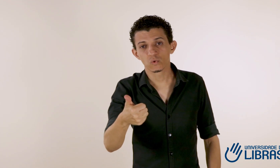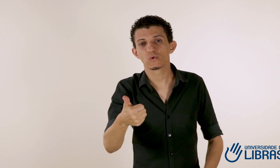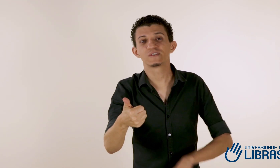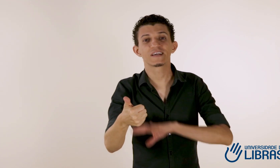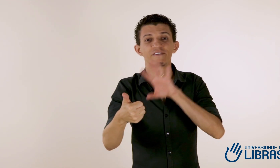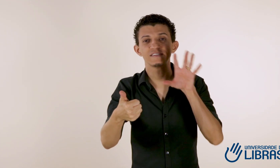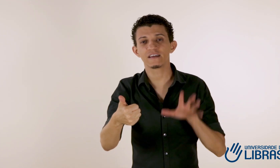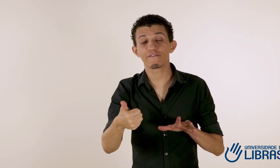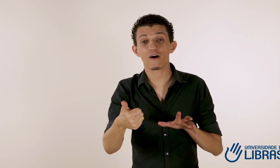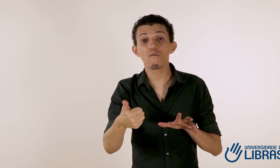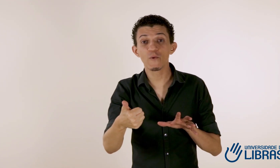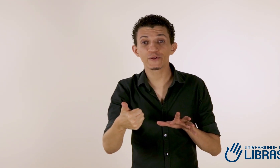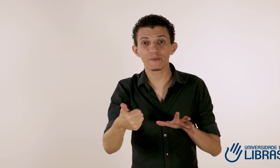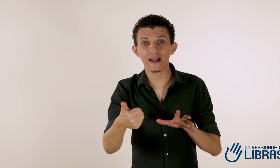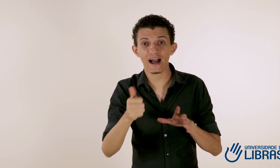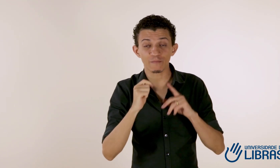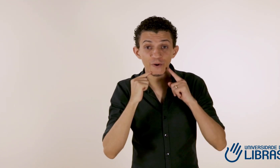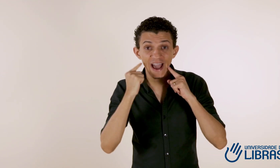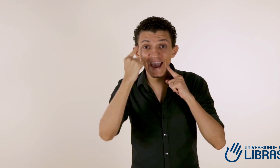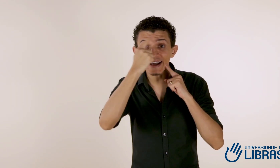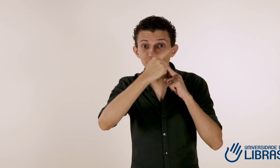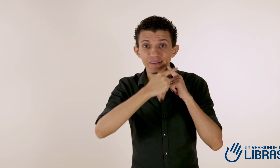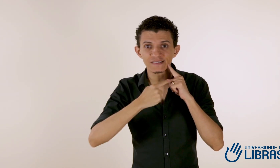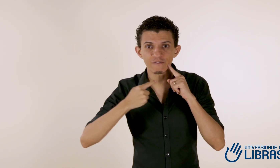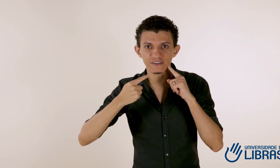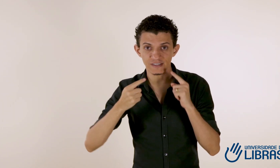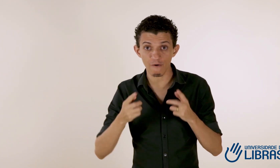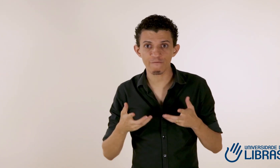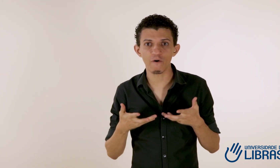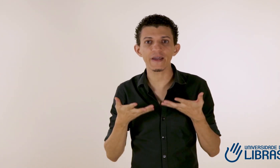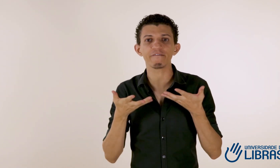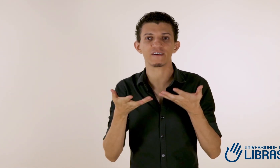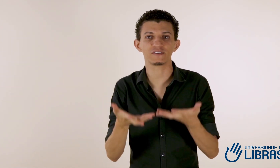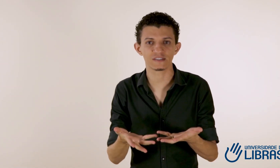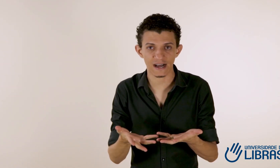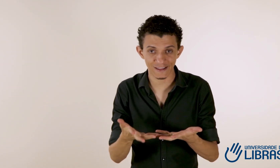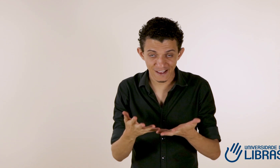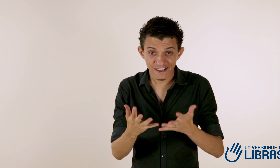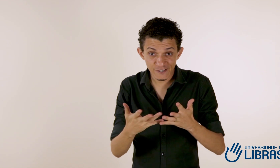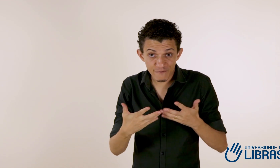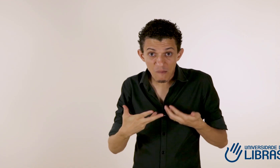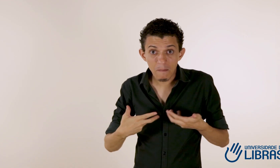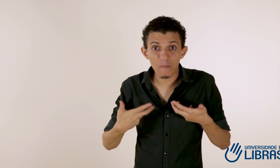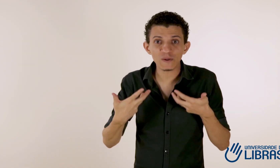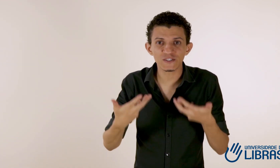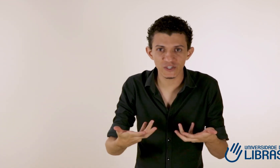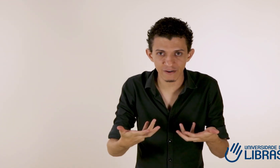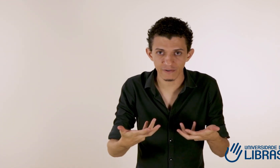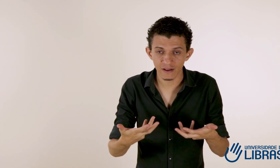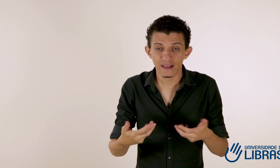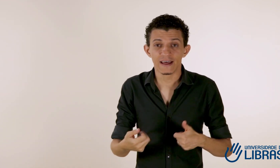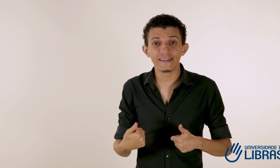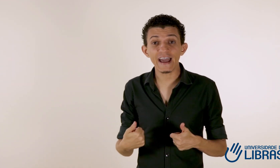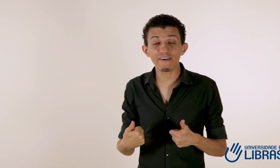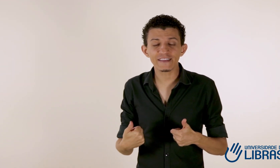tudo isso aqui vai significar um muito obrigado, porque a expressão facial foi enfatizada de forma positiva. Daí veio